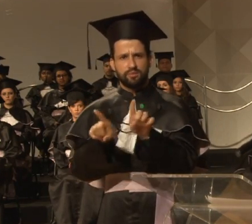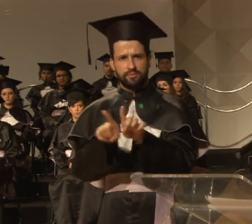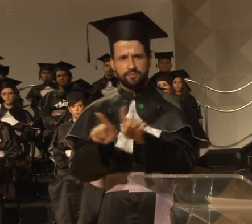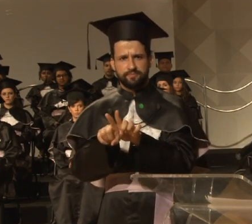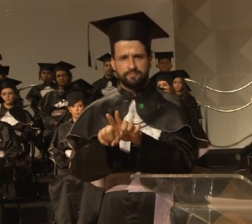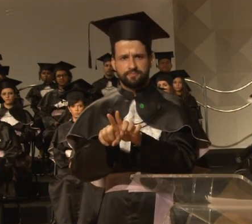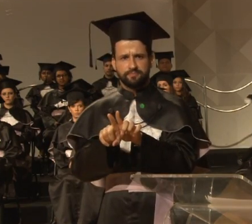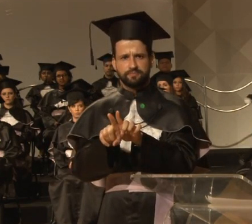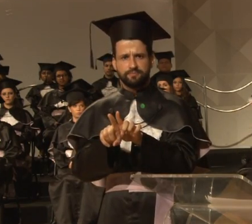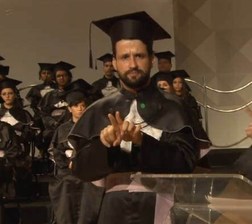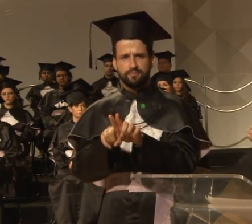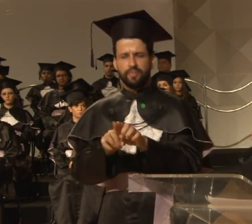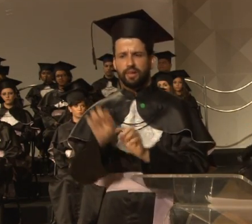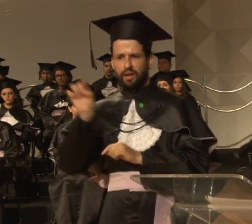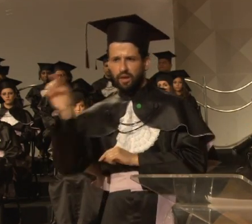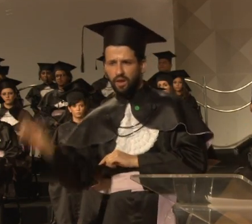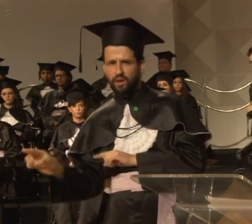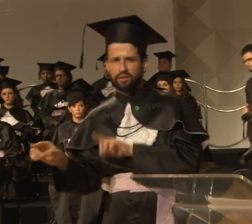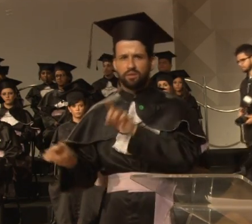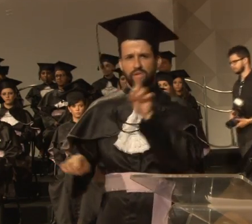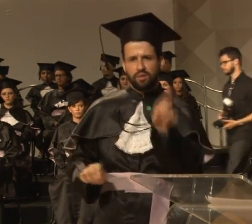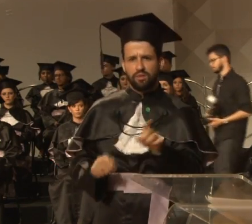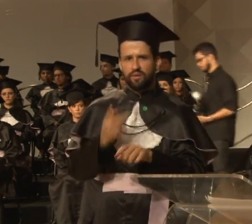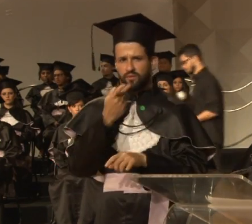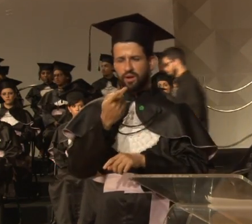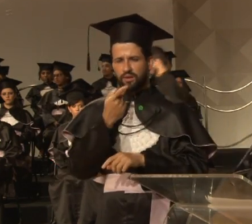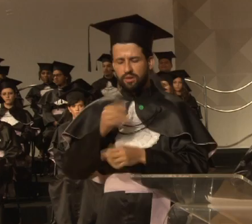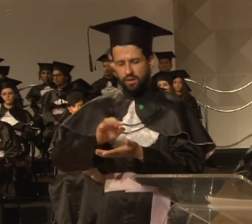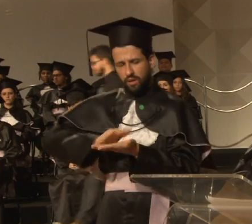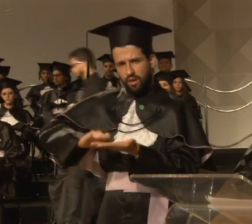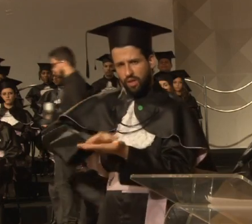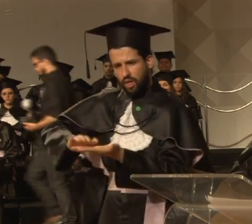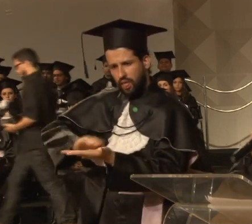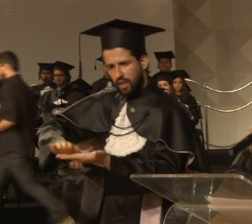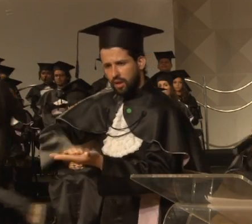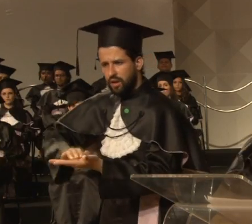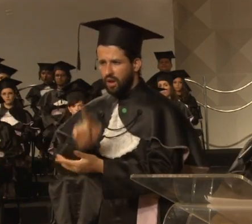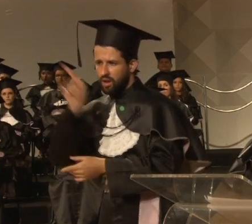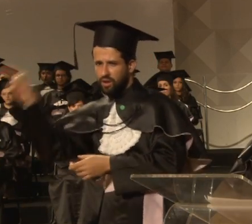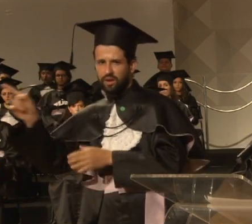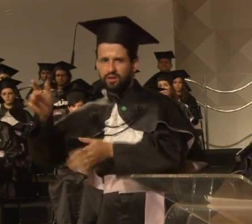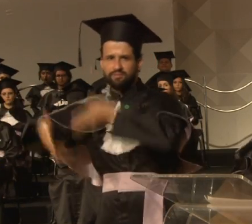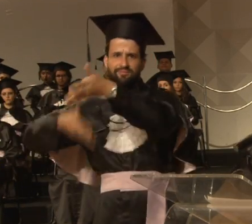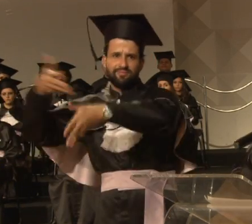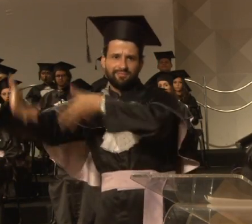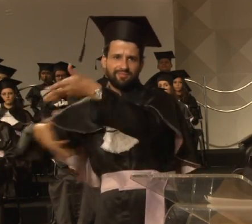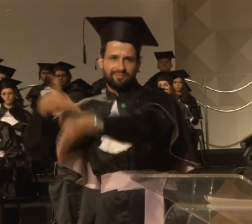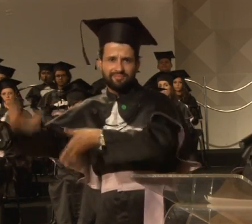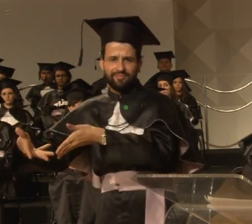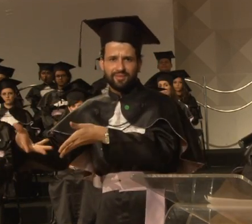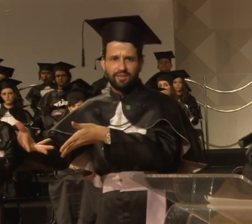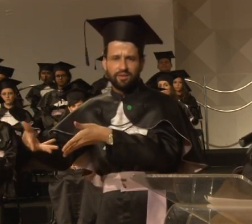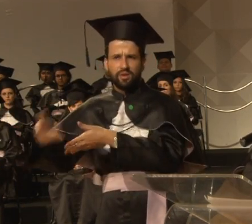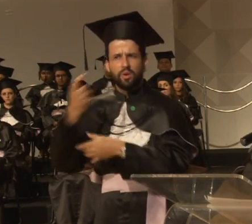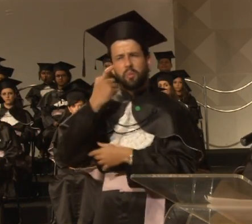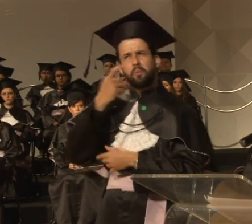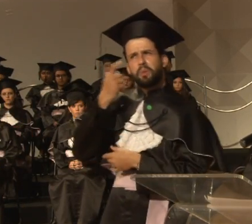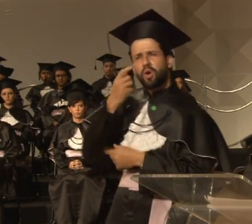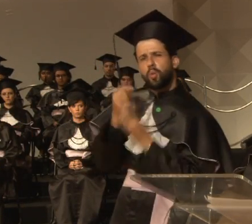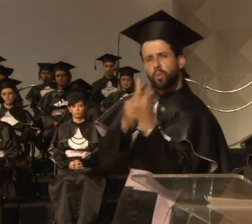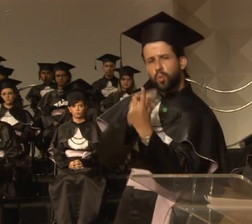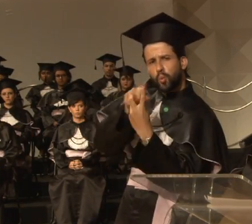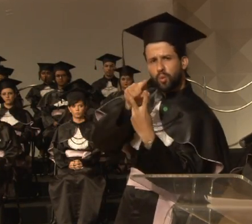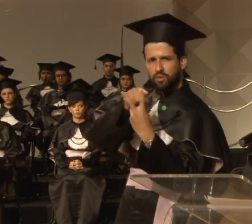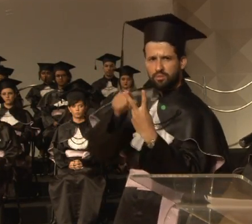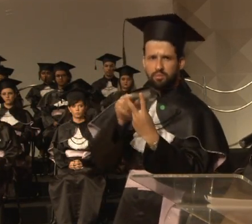lê contato e que aquele fala com as mãos e questiona duas teorias. Uma é que somos todos